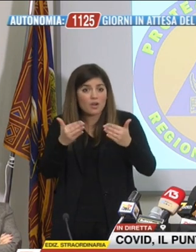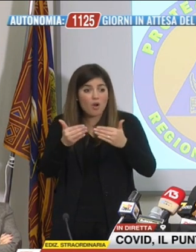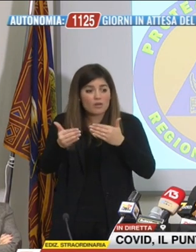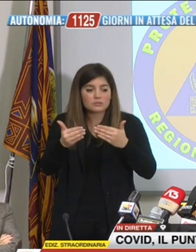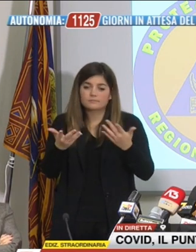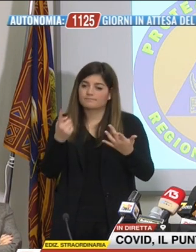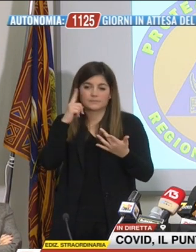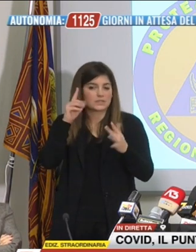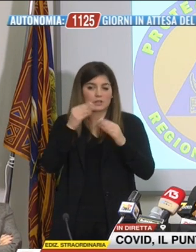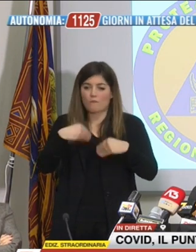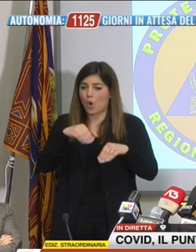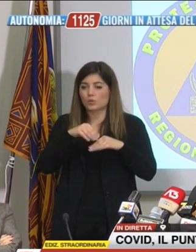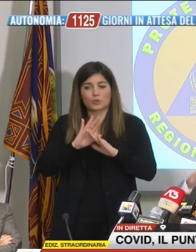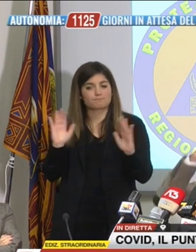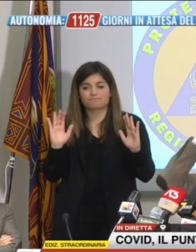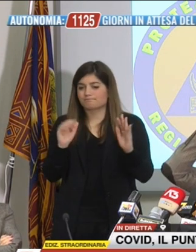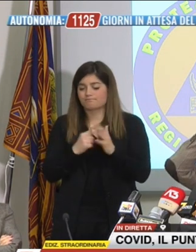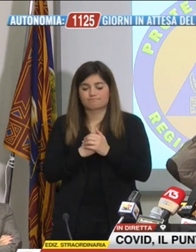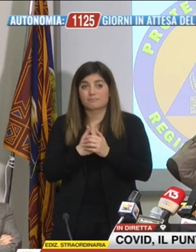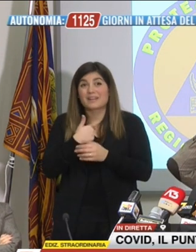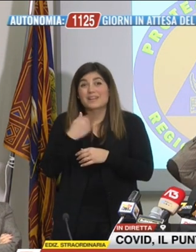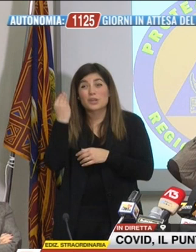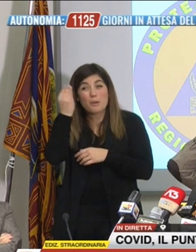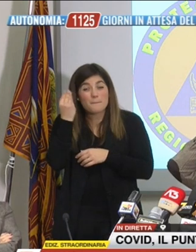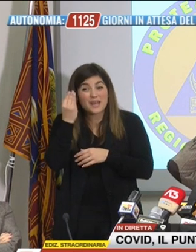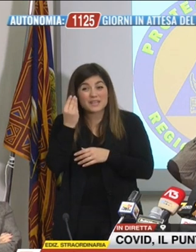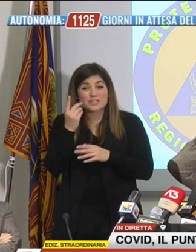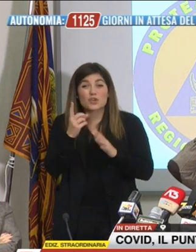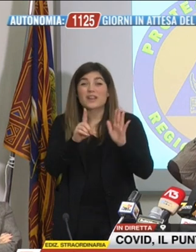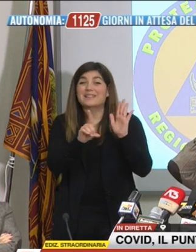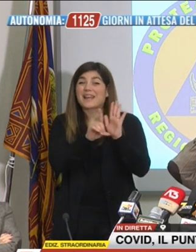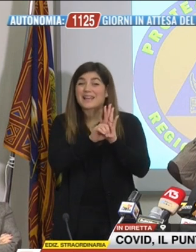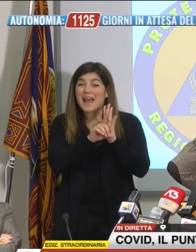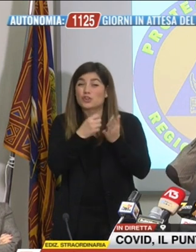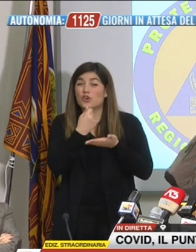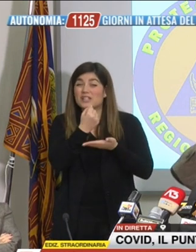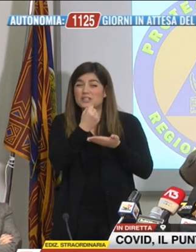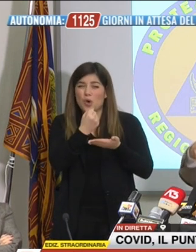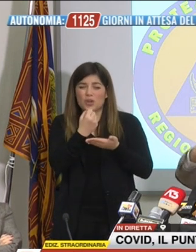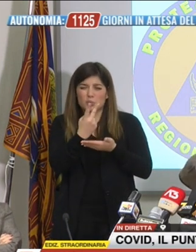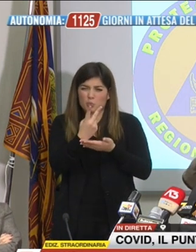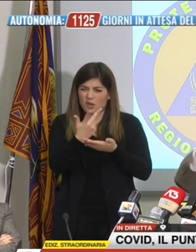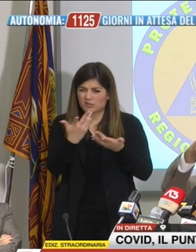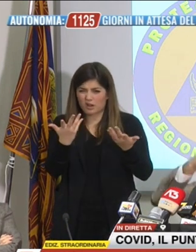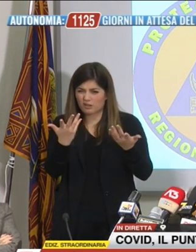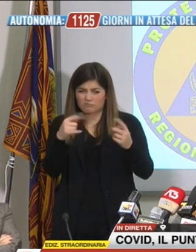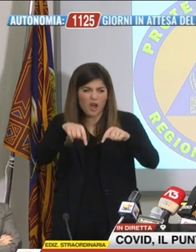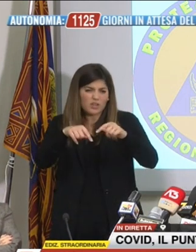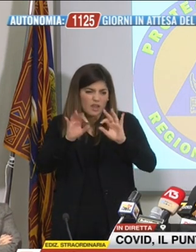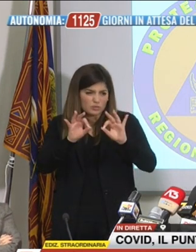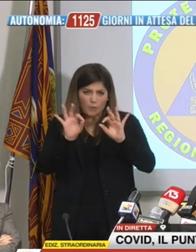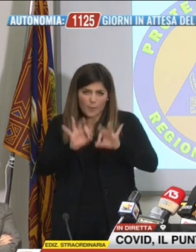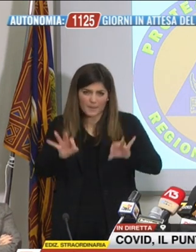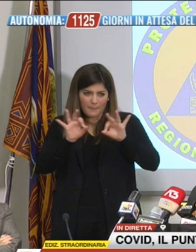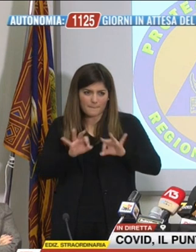sa. Dovrebbero secondo me essere introdotti nel decreto ristori 2, 3, come si chiama? Quello che stanno scrivendo adesso in queste